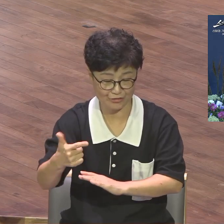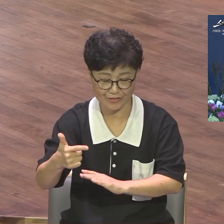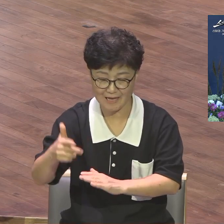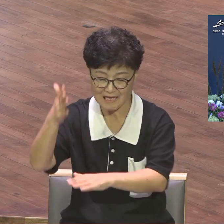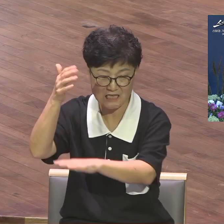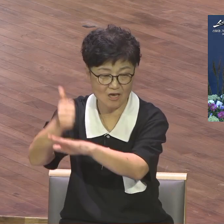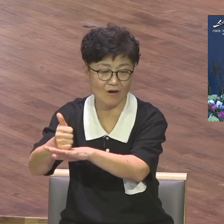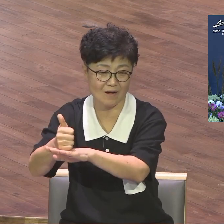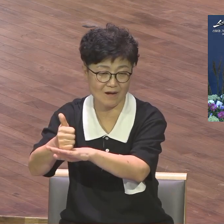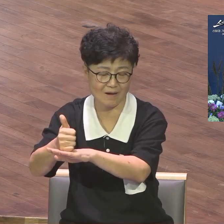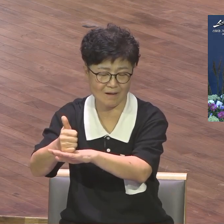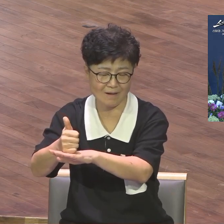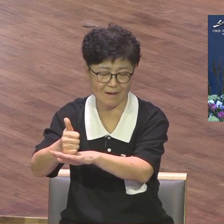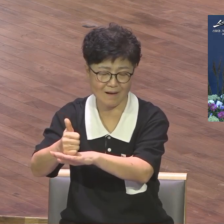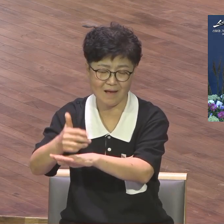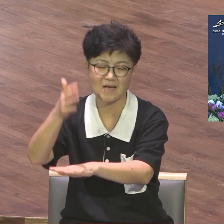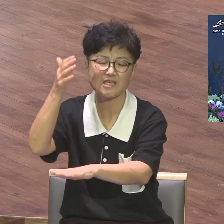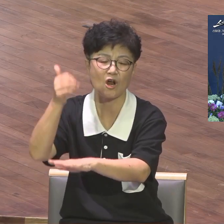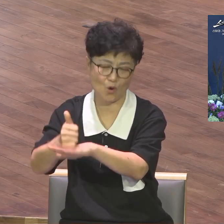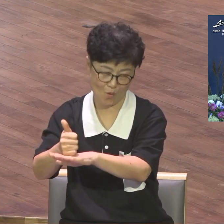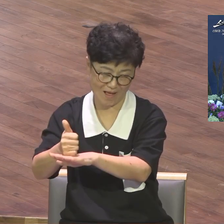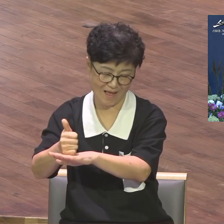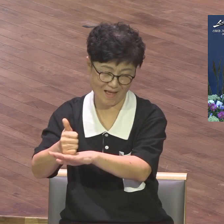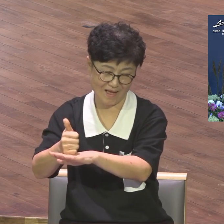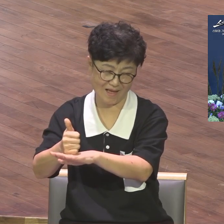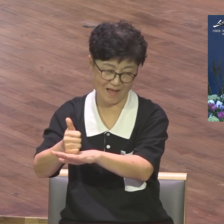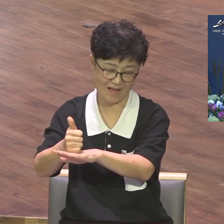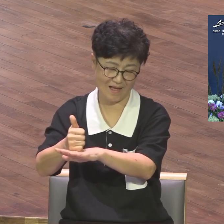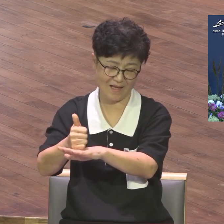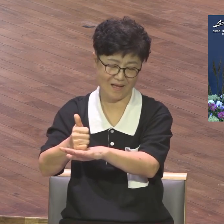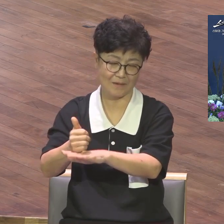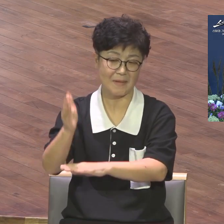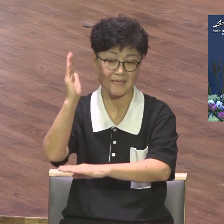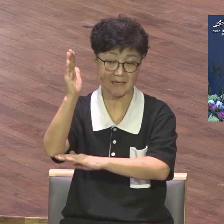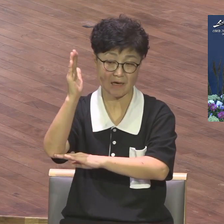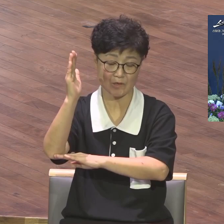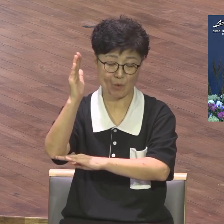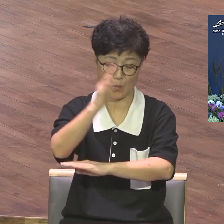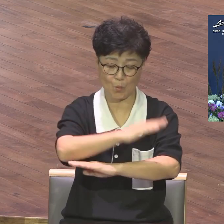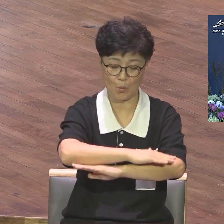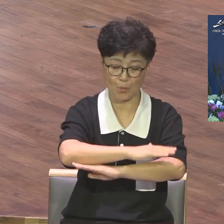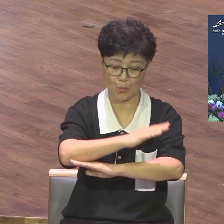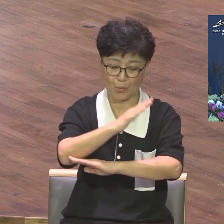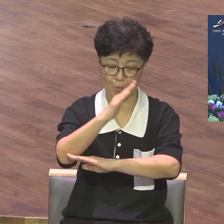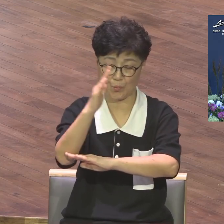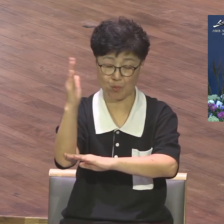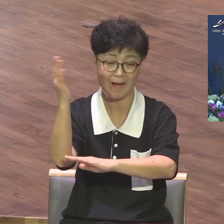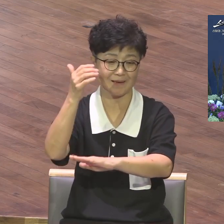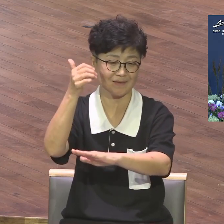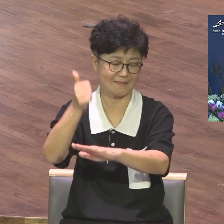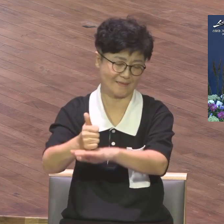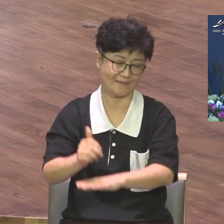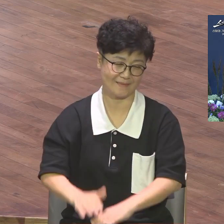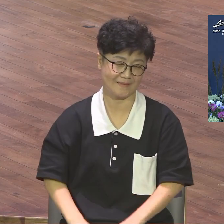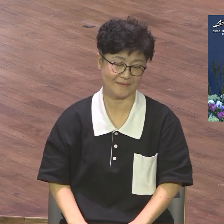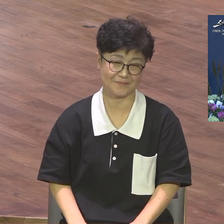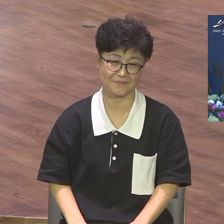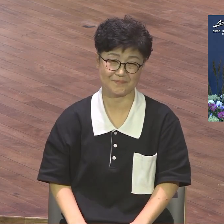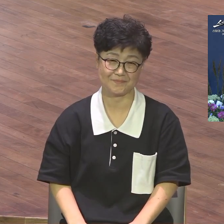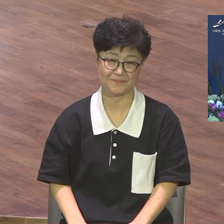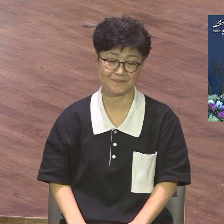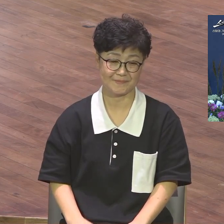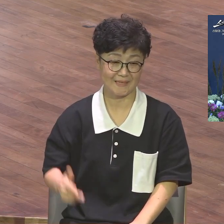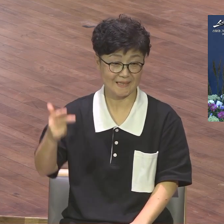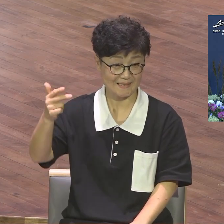결론은 결은 최종 결과, 바로 그 스토리가 끝맺는 부분을 의미하고 있습니다. 우리 지난 주일